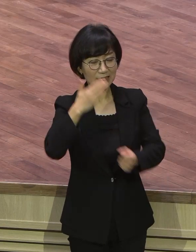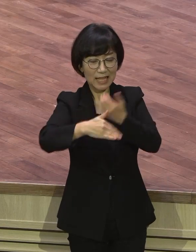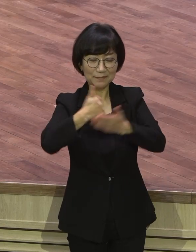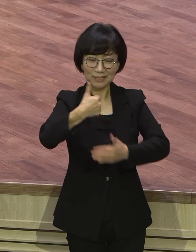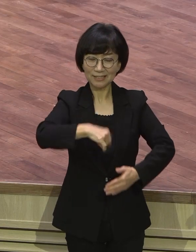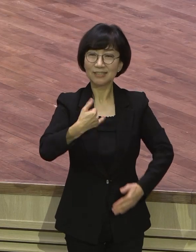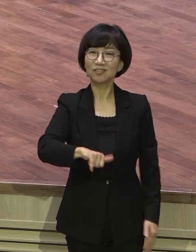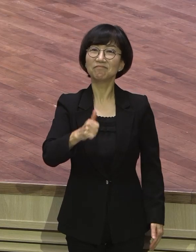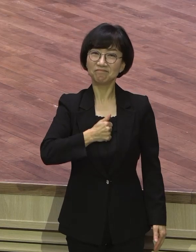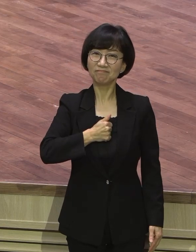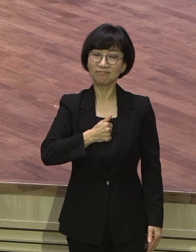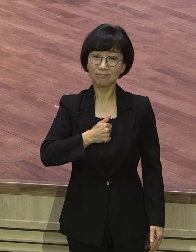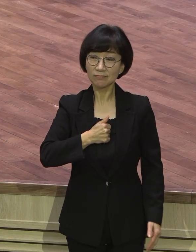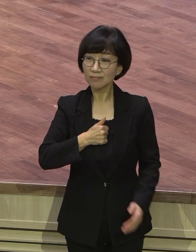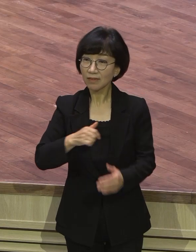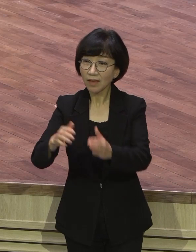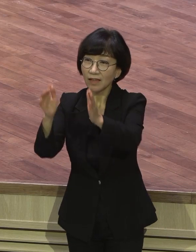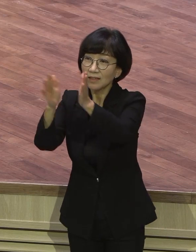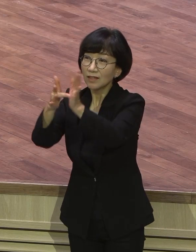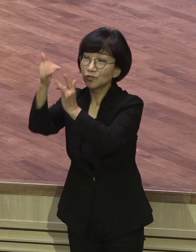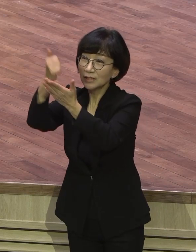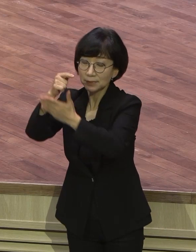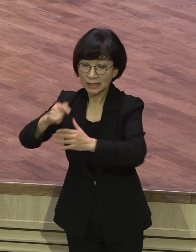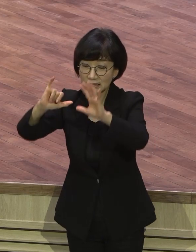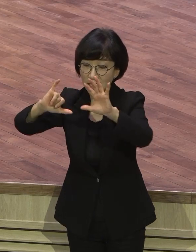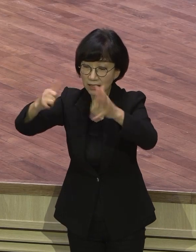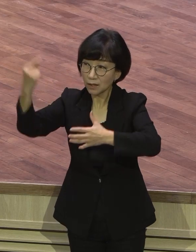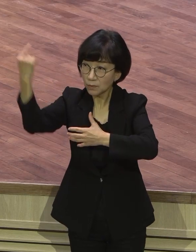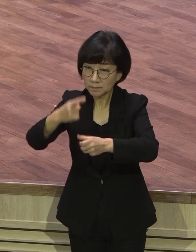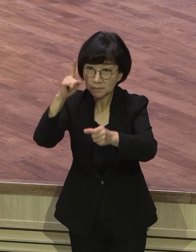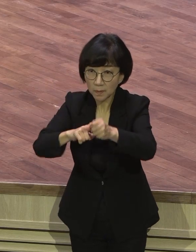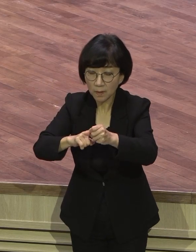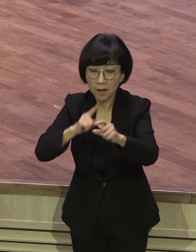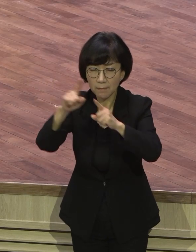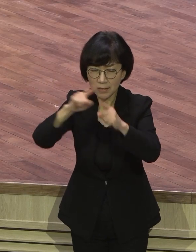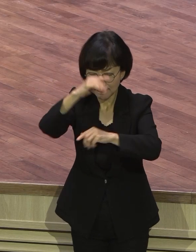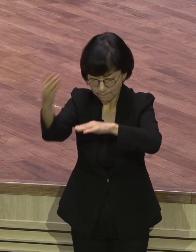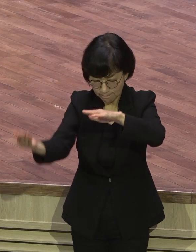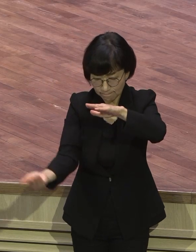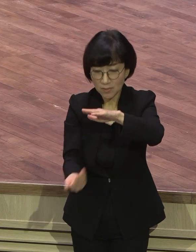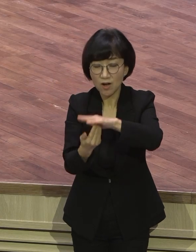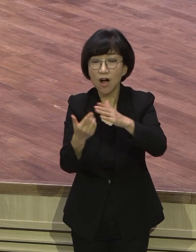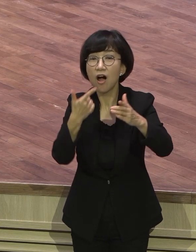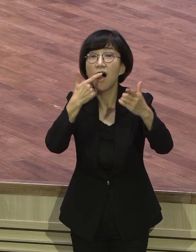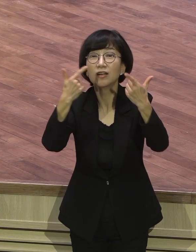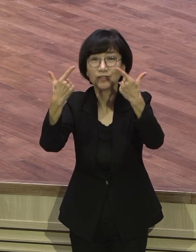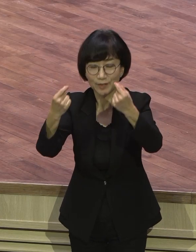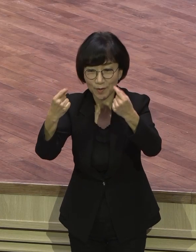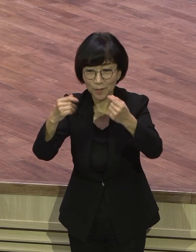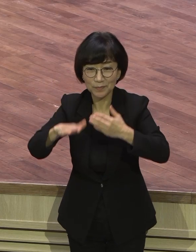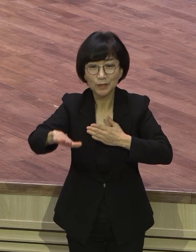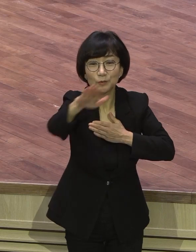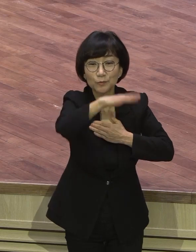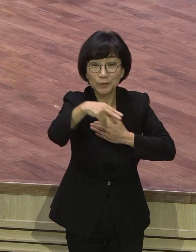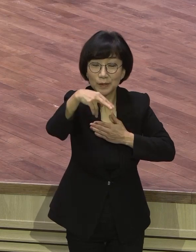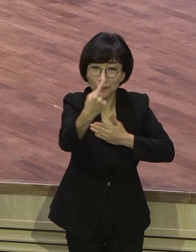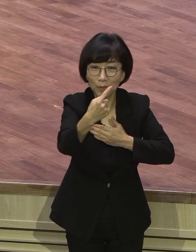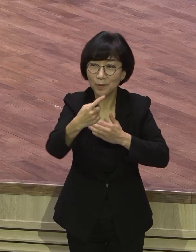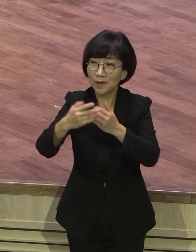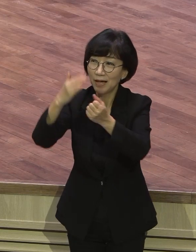예수님께서 이 땅에 말씀을 성취하기에 오신 것처럼 예원계 전 성도도 하나님의 말씀 성취에